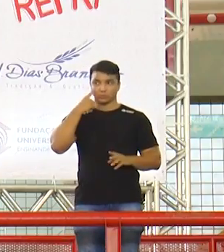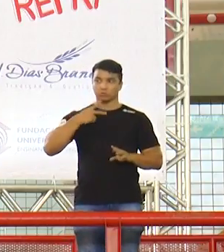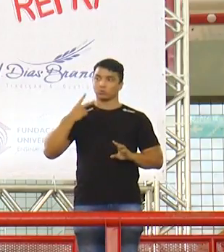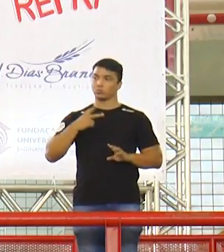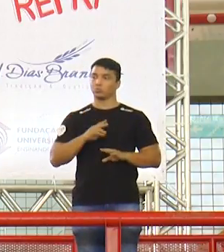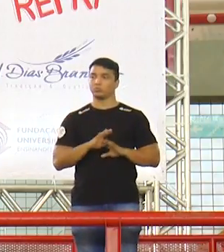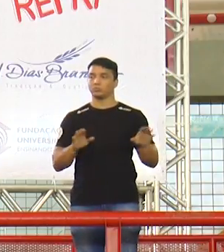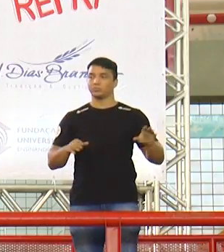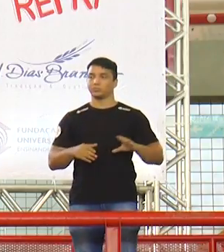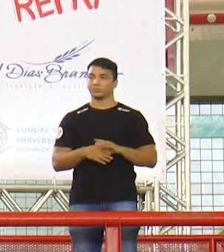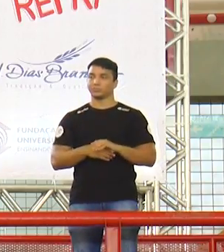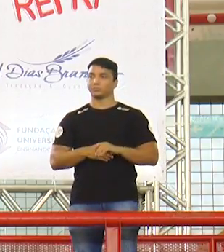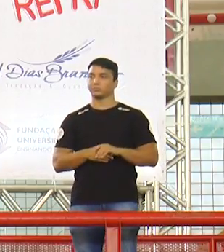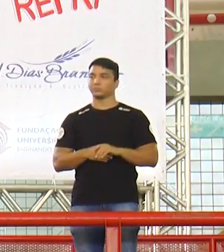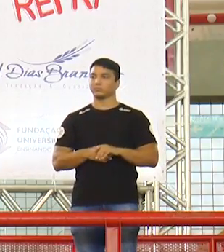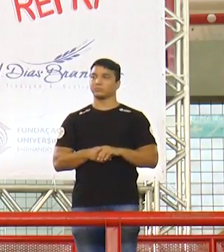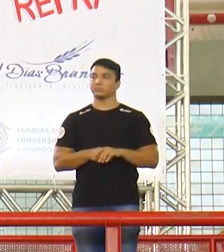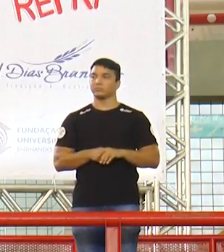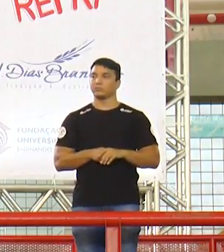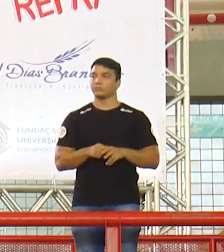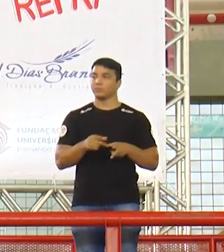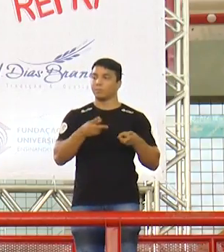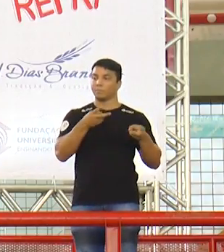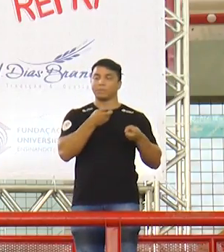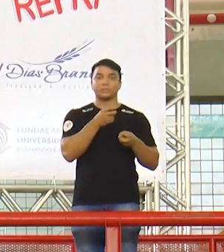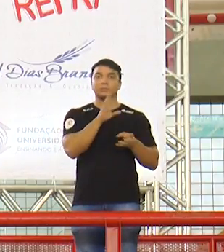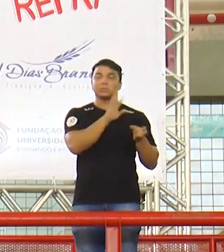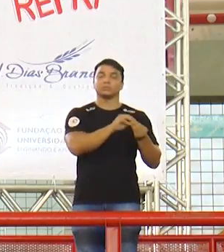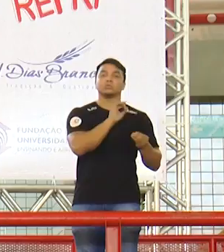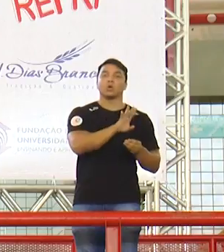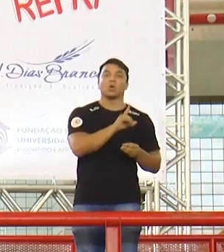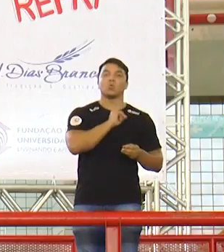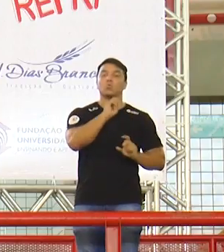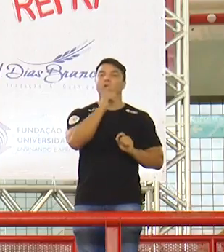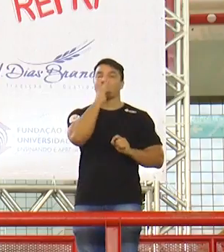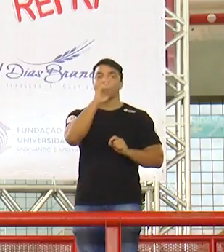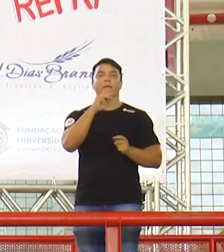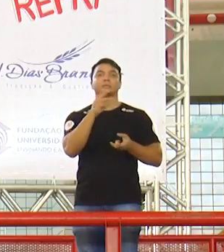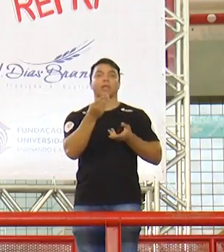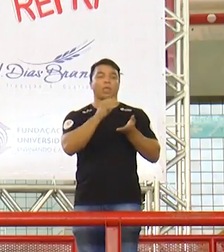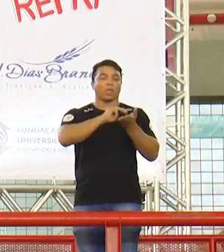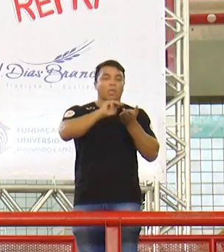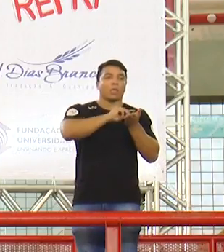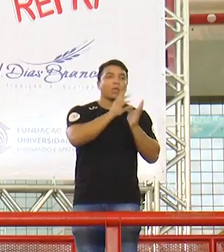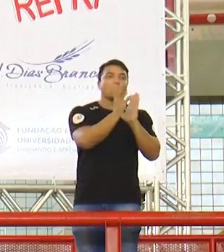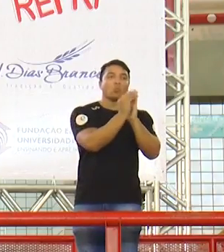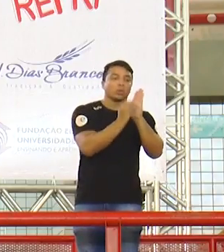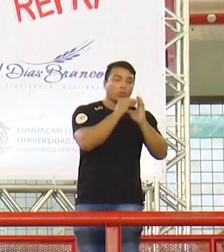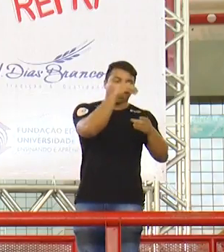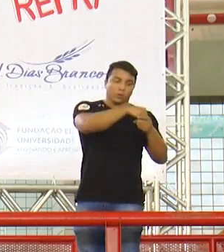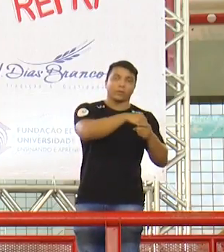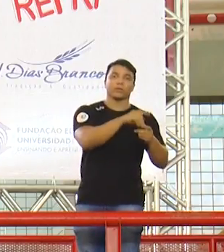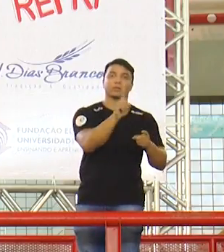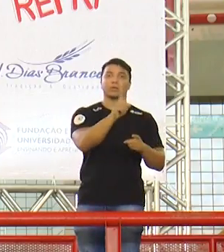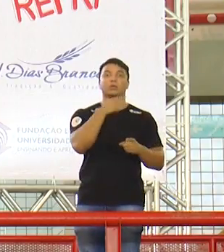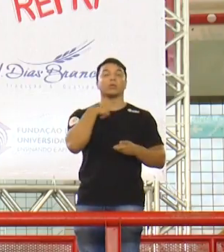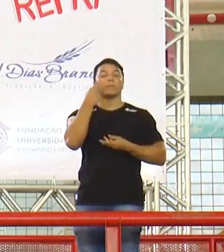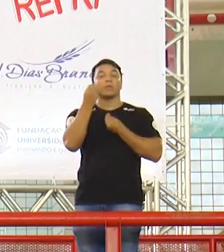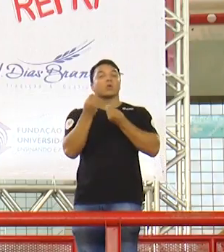Segundo, não perceba só a mensagem em si, o conteúdo. Perceba